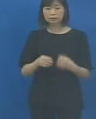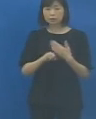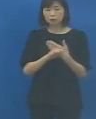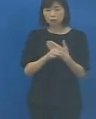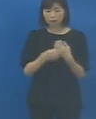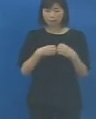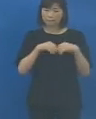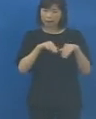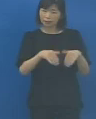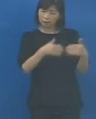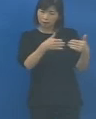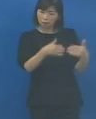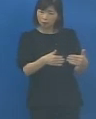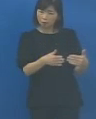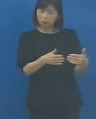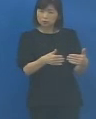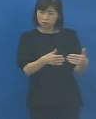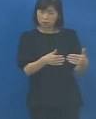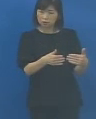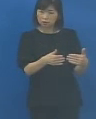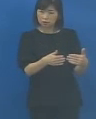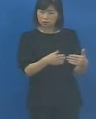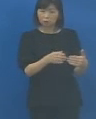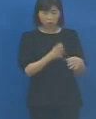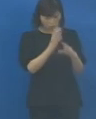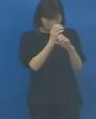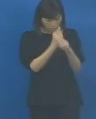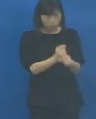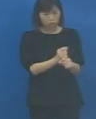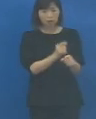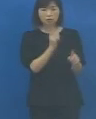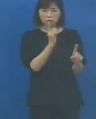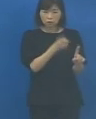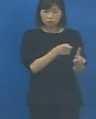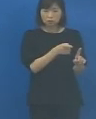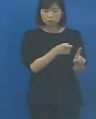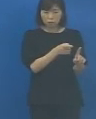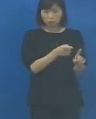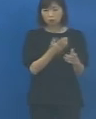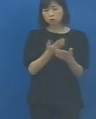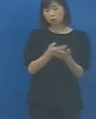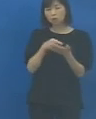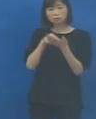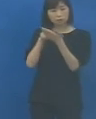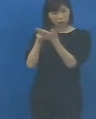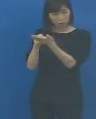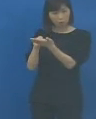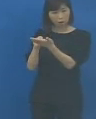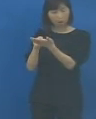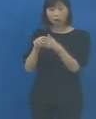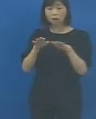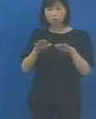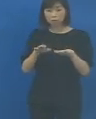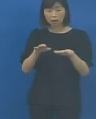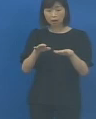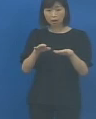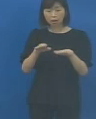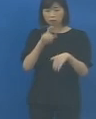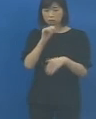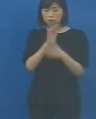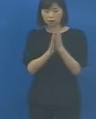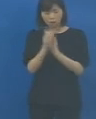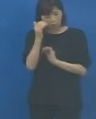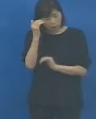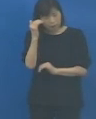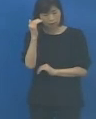止等の重点措置ですね、これのまあ要請など、そのまあ対外的にも鳥取も今かなり困っ